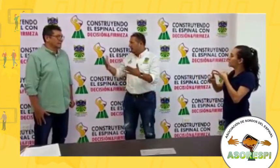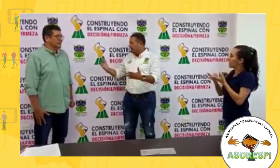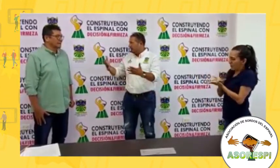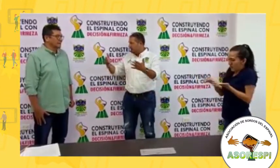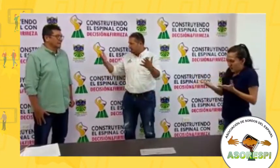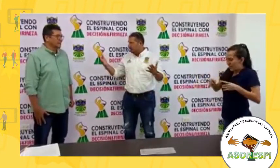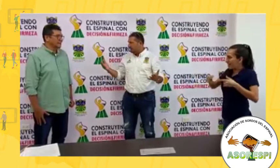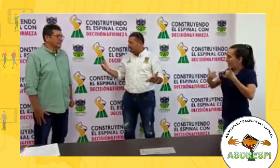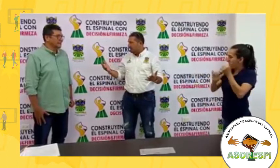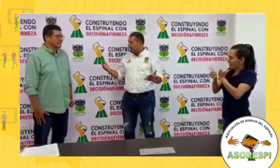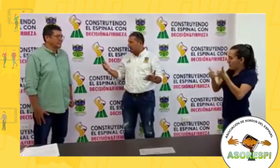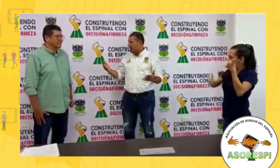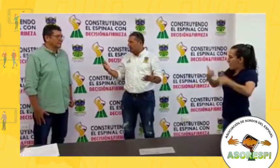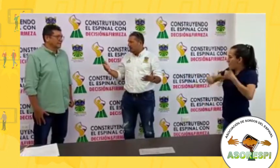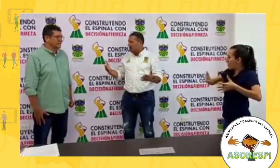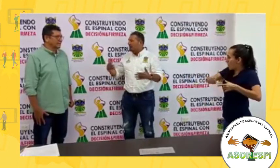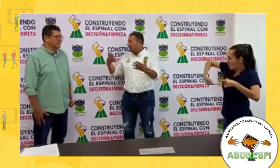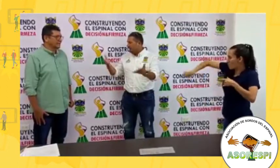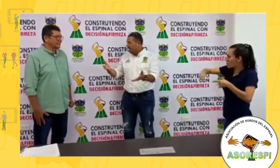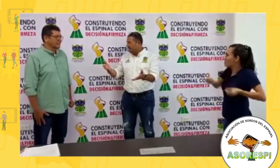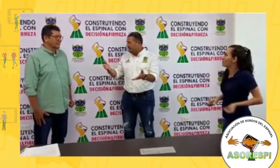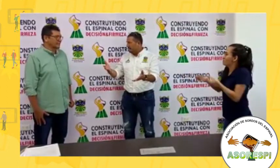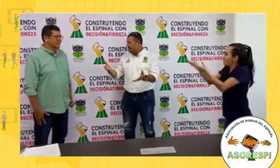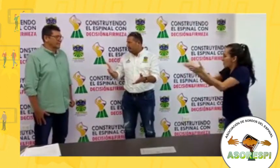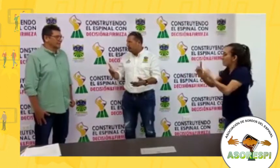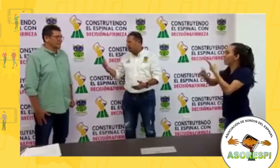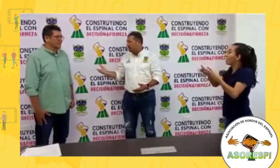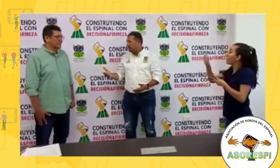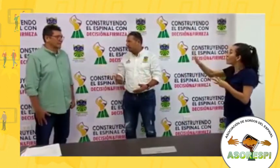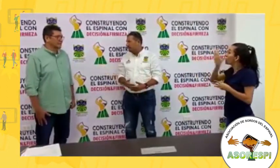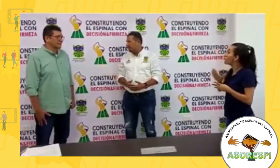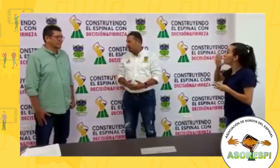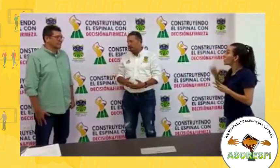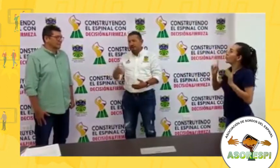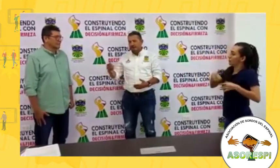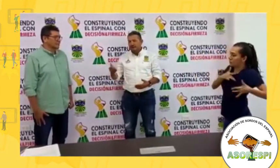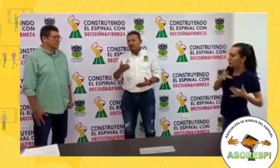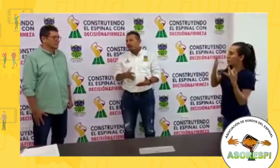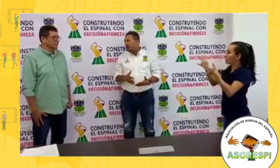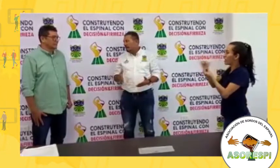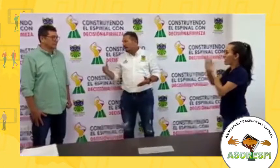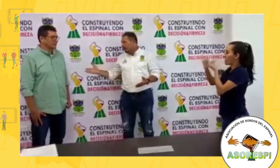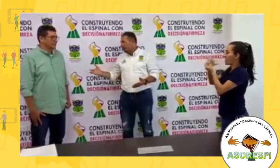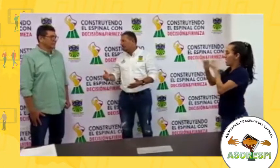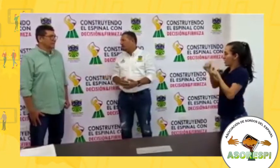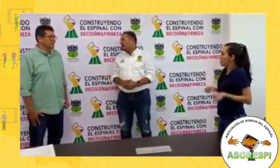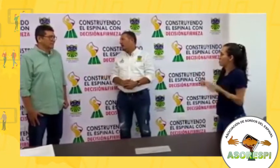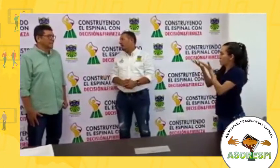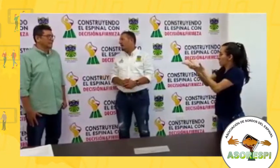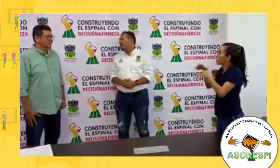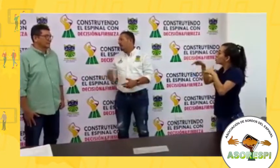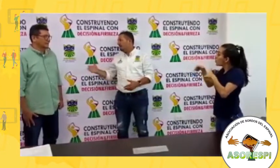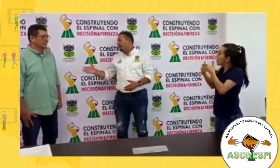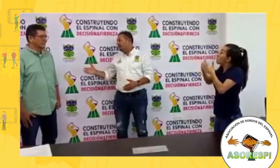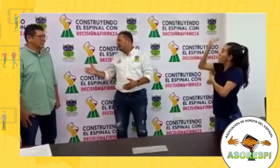con los elementos en donde se van a en donde van a estar allá en la finca, sino también con un refrigerio. Y traída, ese será